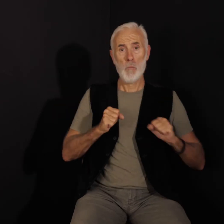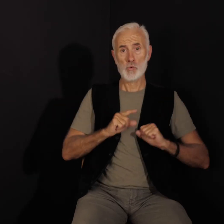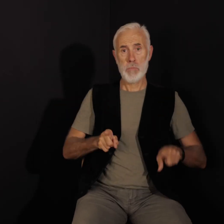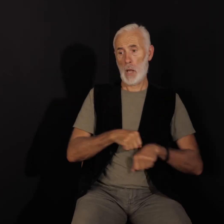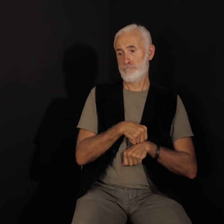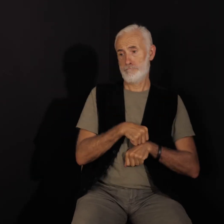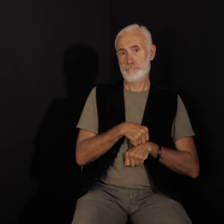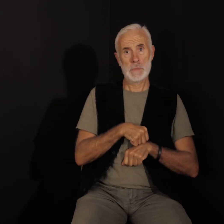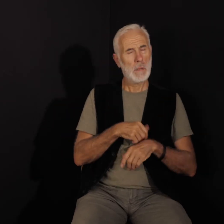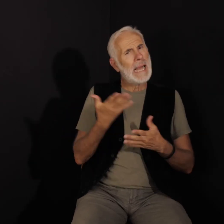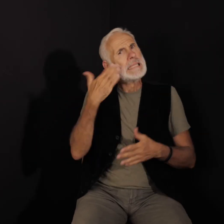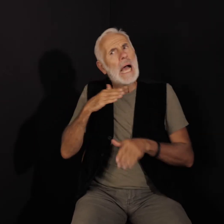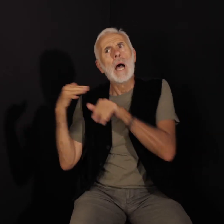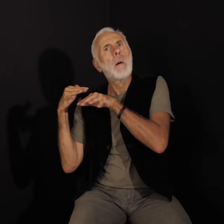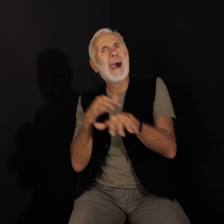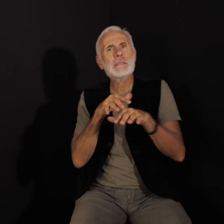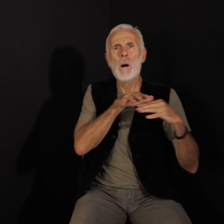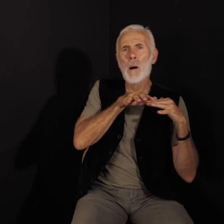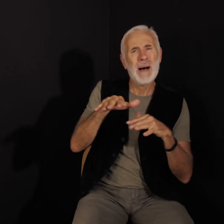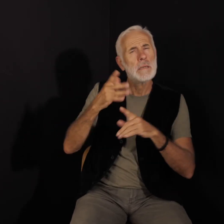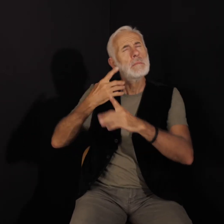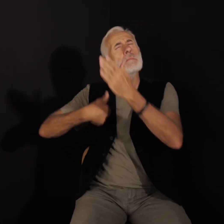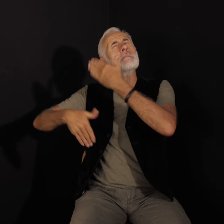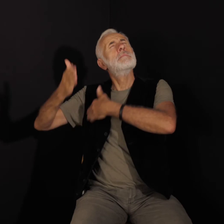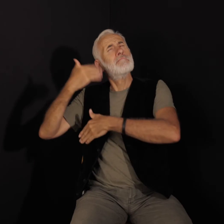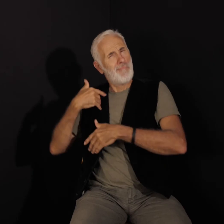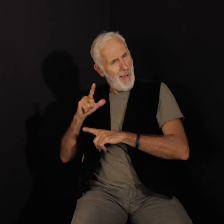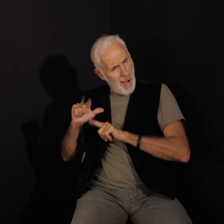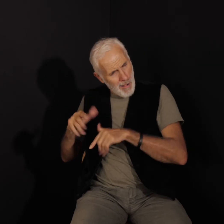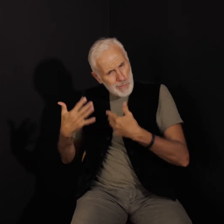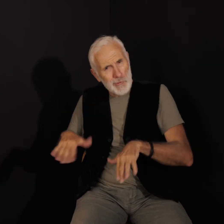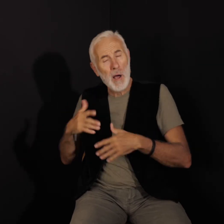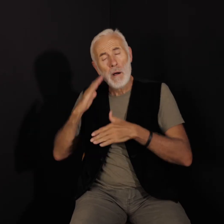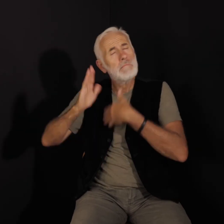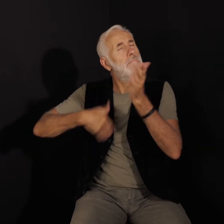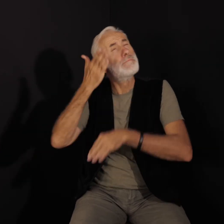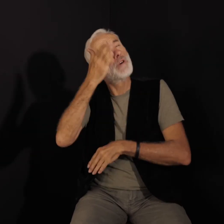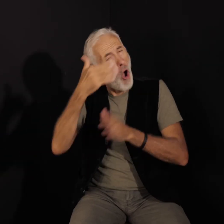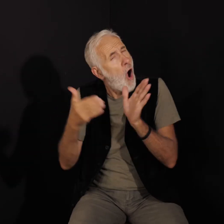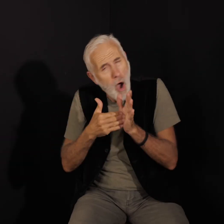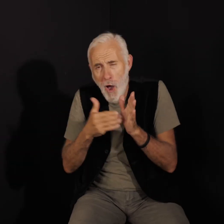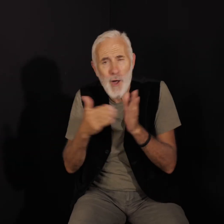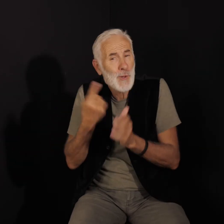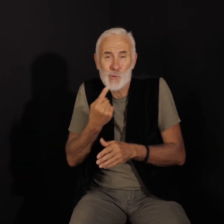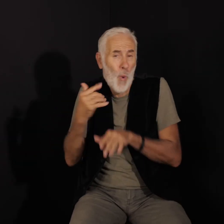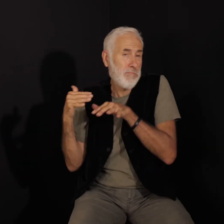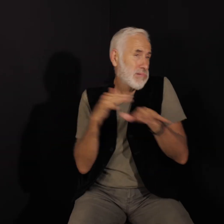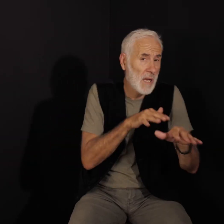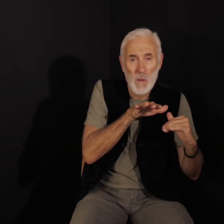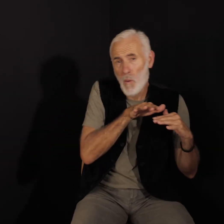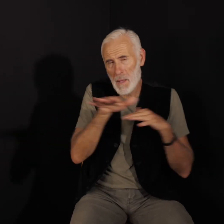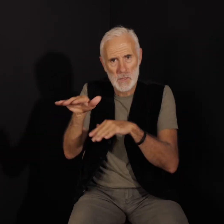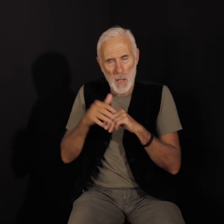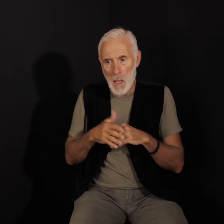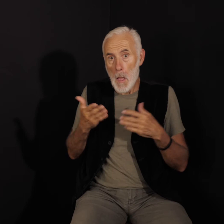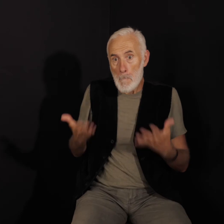existera toujours, mais nous sommes dans un moment où nous serions en mesure d'agir et où nous